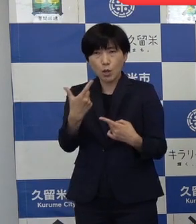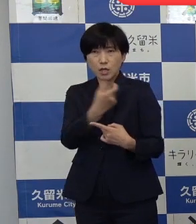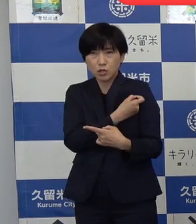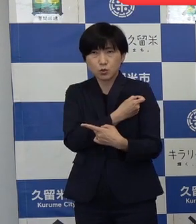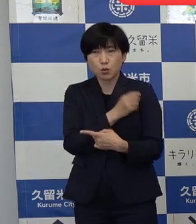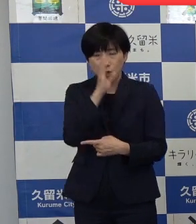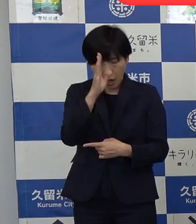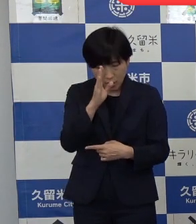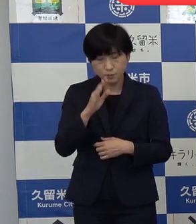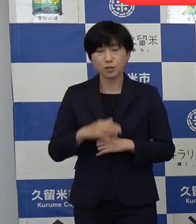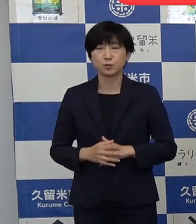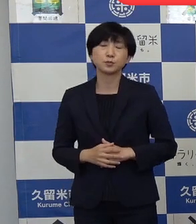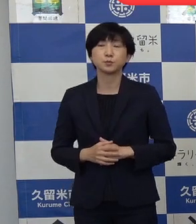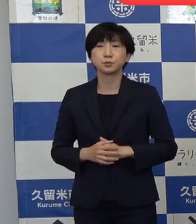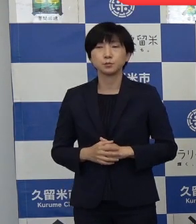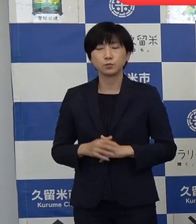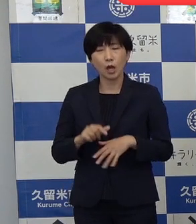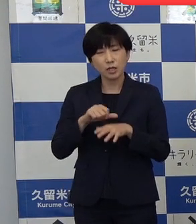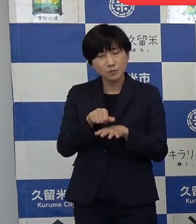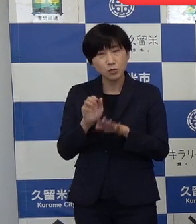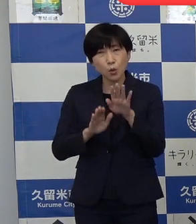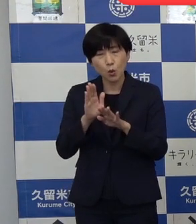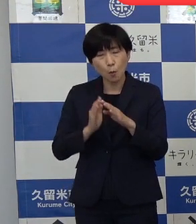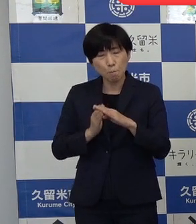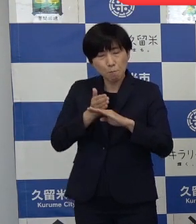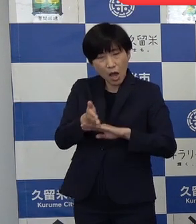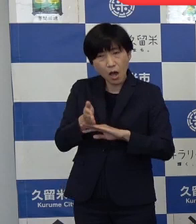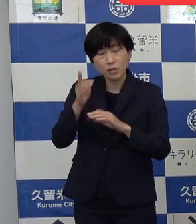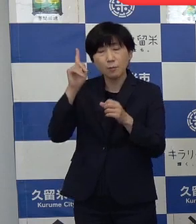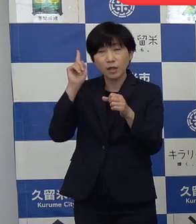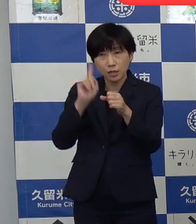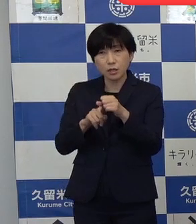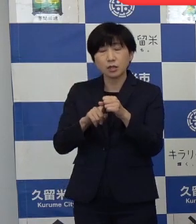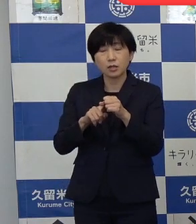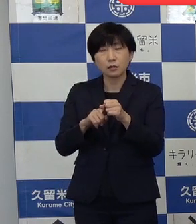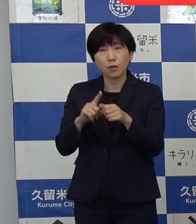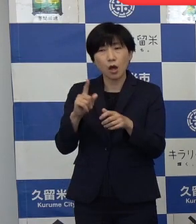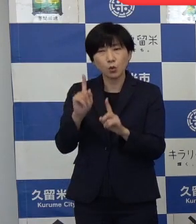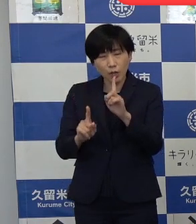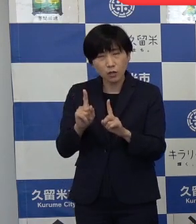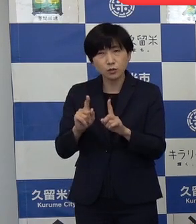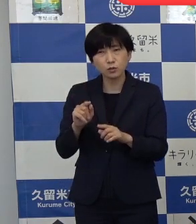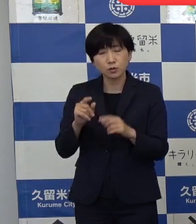と思っています。この厳しい状況を乗り越えるためには、とにかく